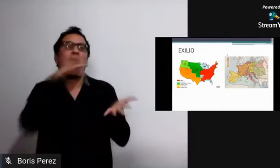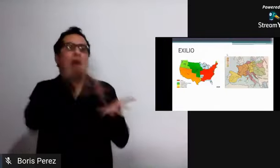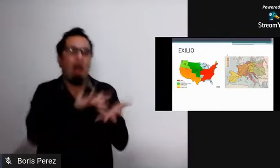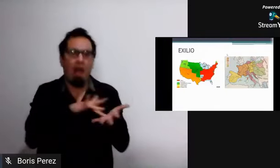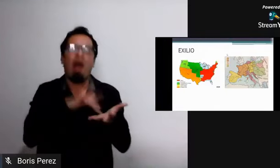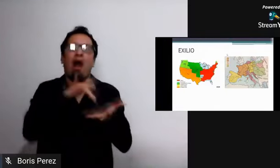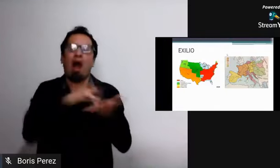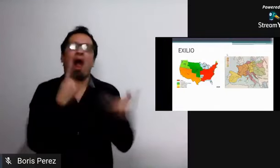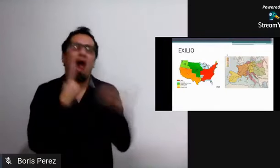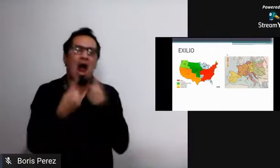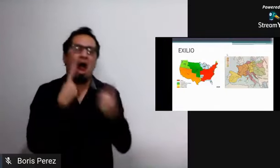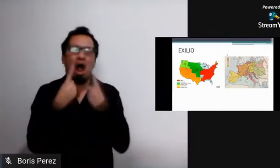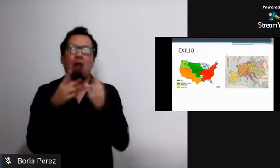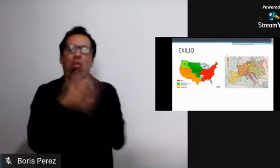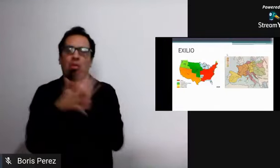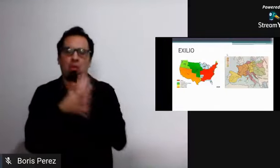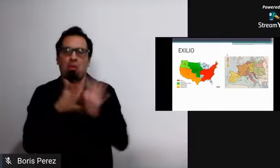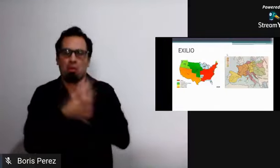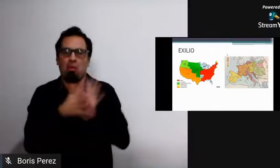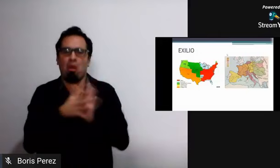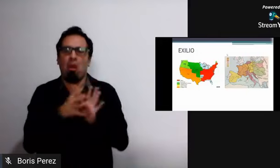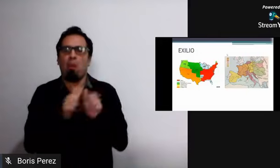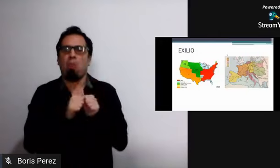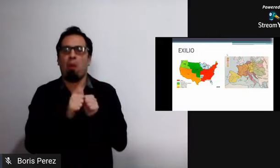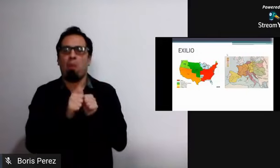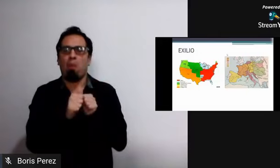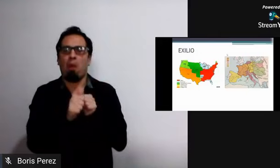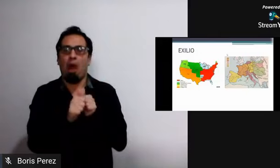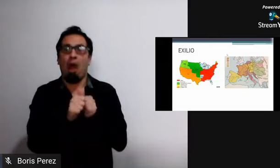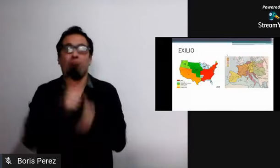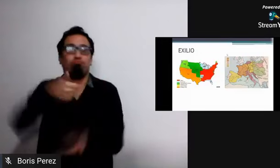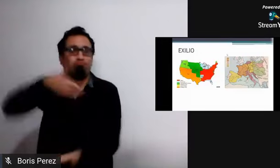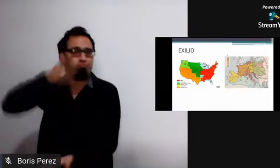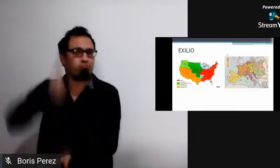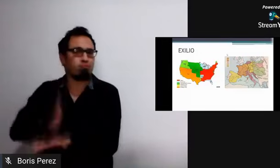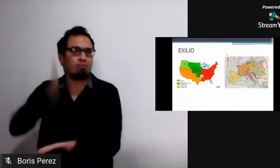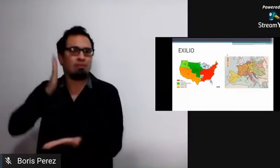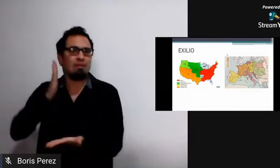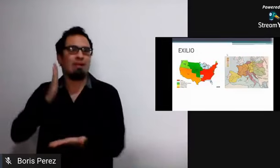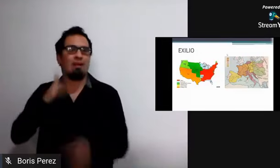Y después, pues ya Santander estaba en el exilio y aquí